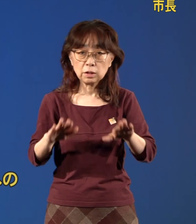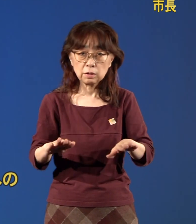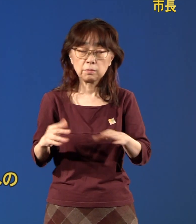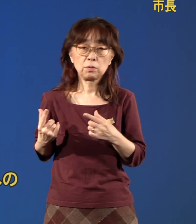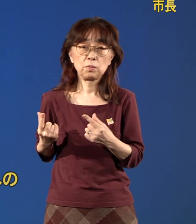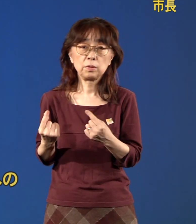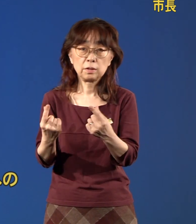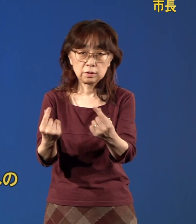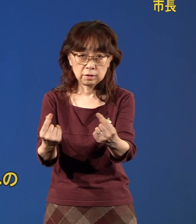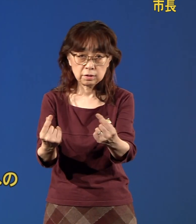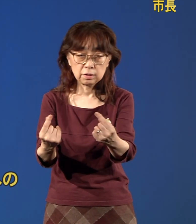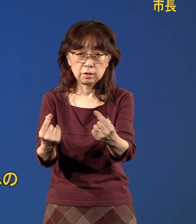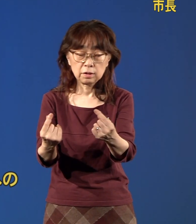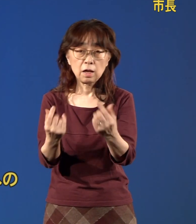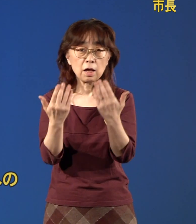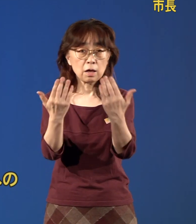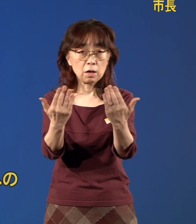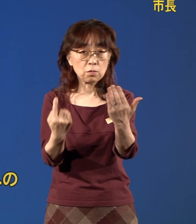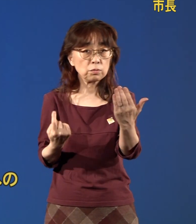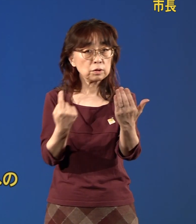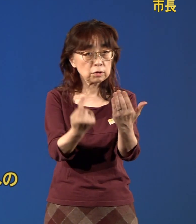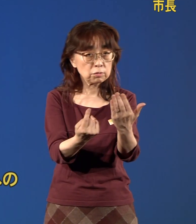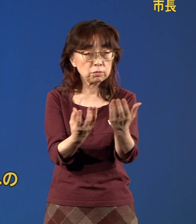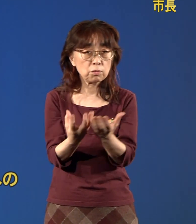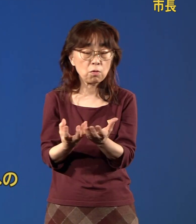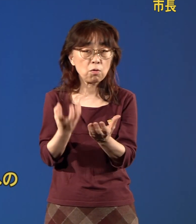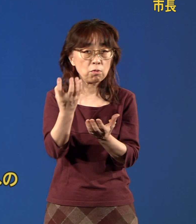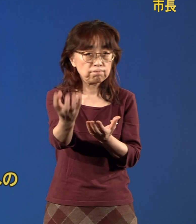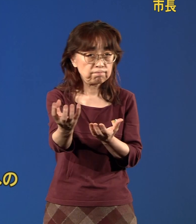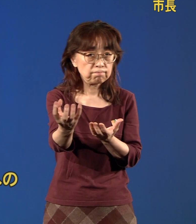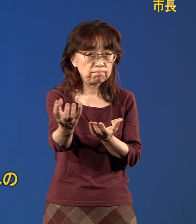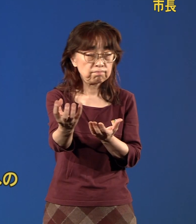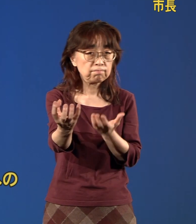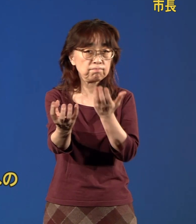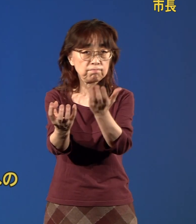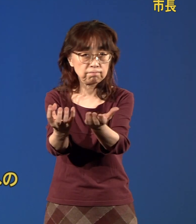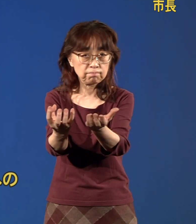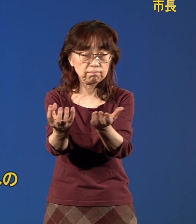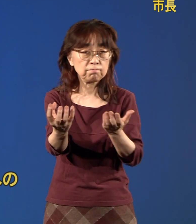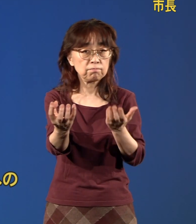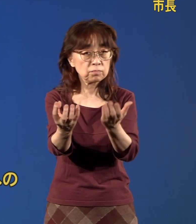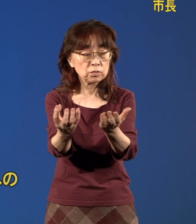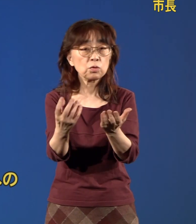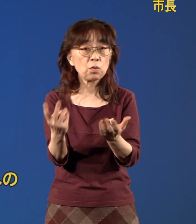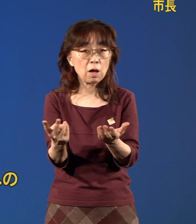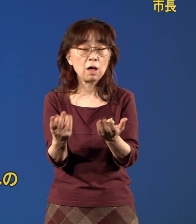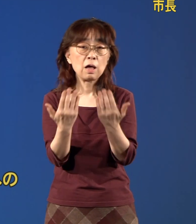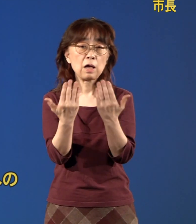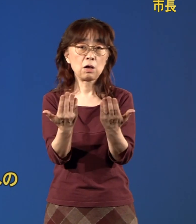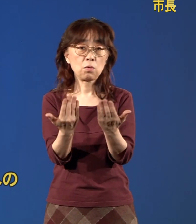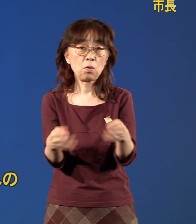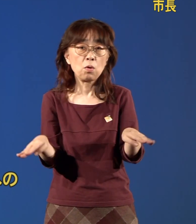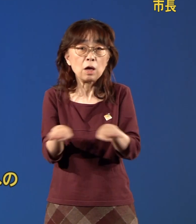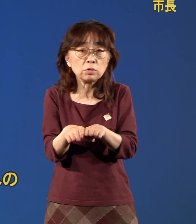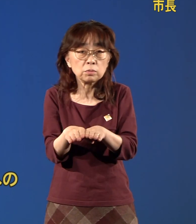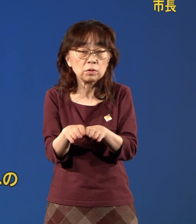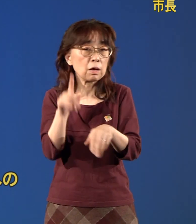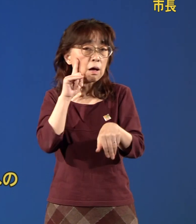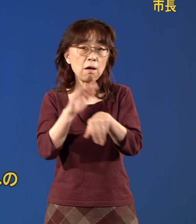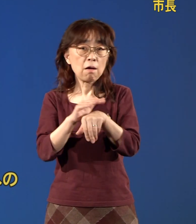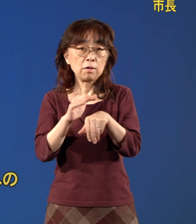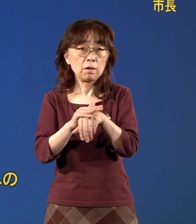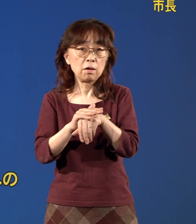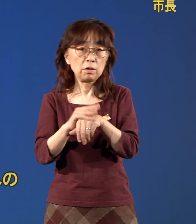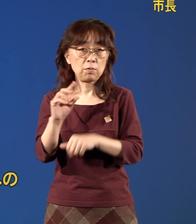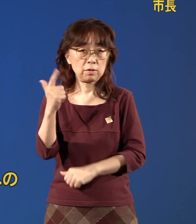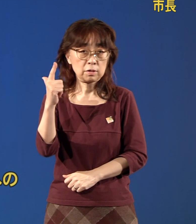から分散登校なり休校というようなことは考えておりません。でそれはやっぱり学校、特